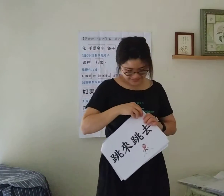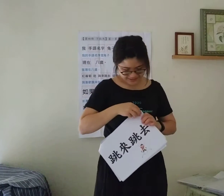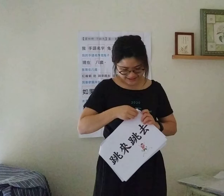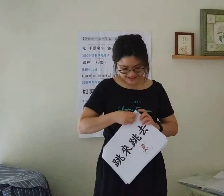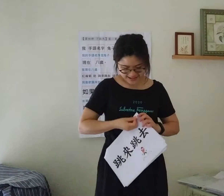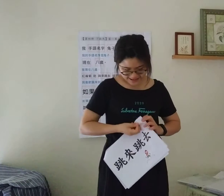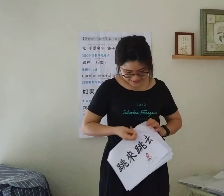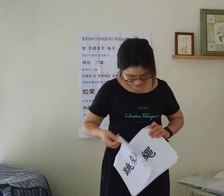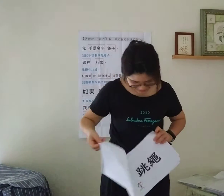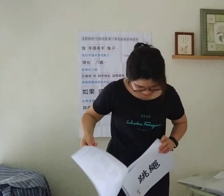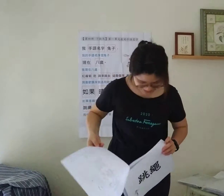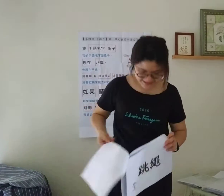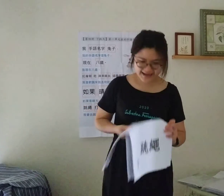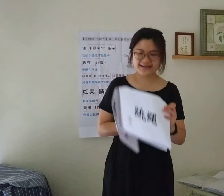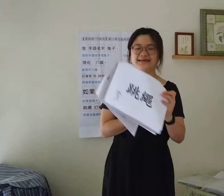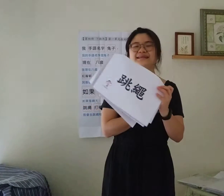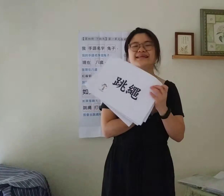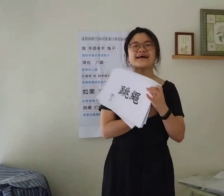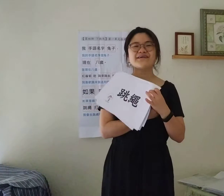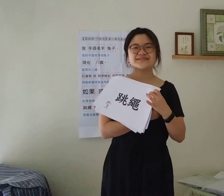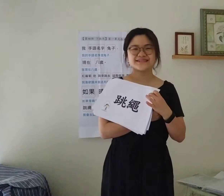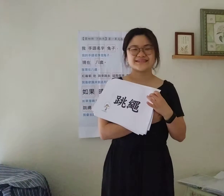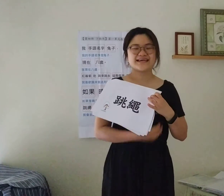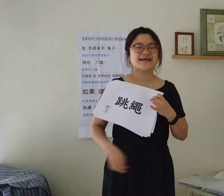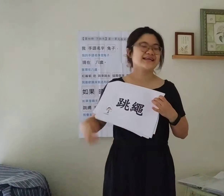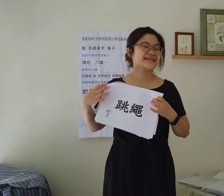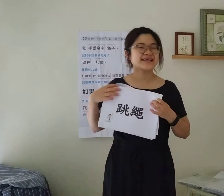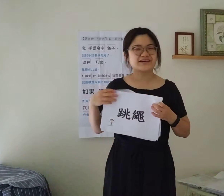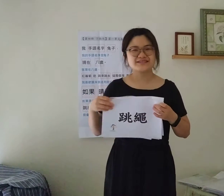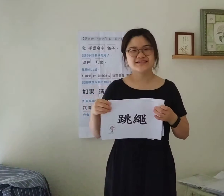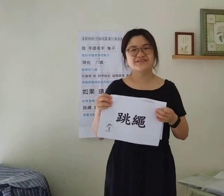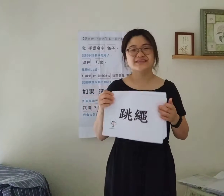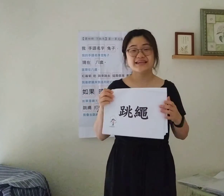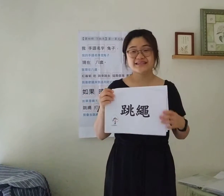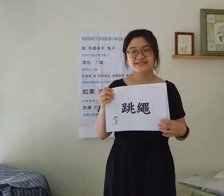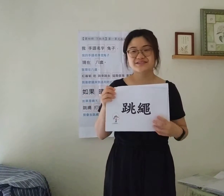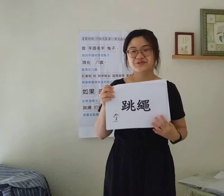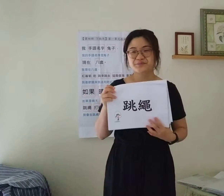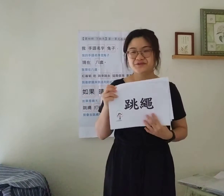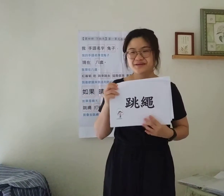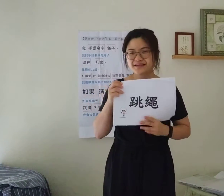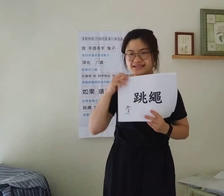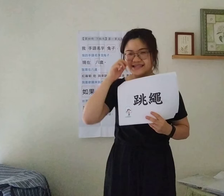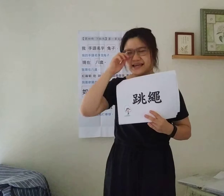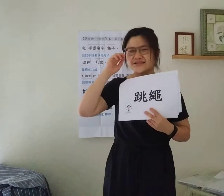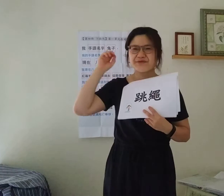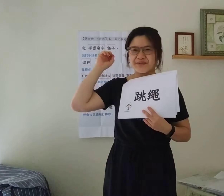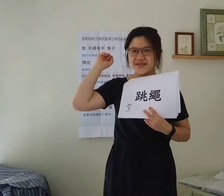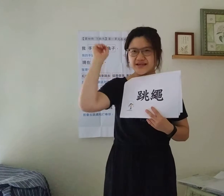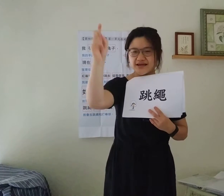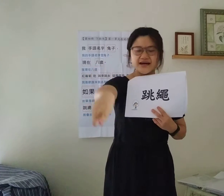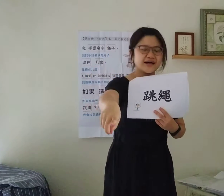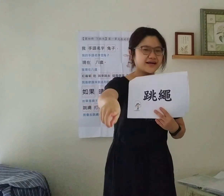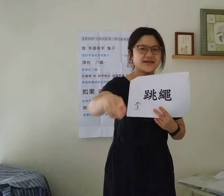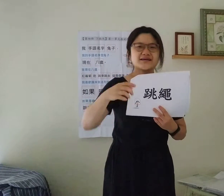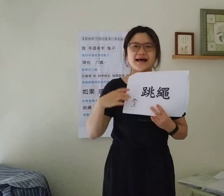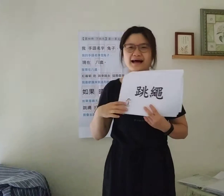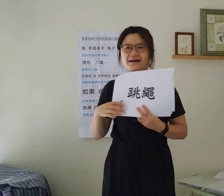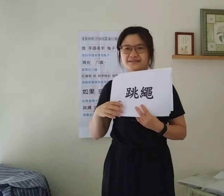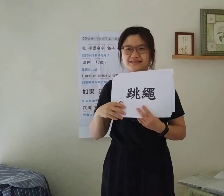那再来呢，我们来看跳绳，也要借用你两只手。有没有人要猜猜看怎么比呢？很好，陈志